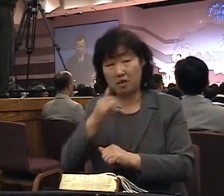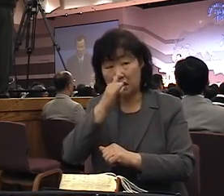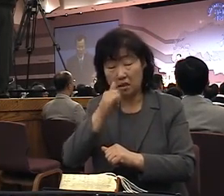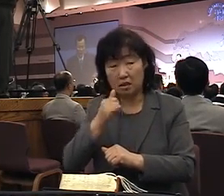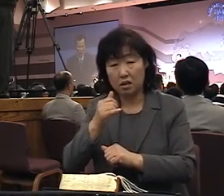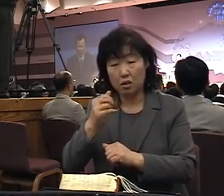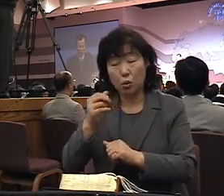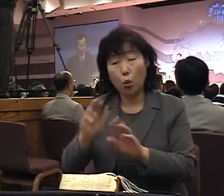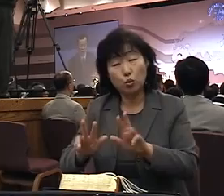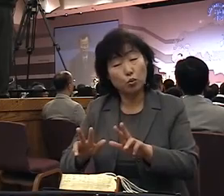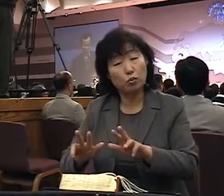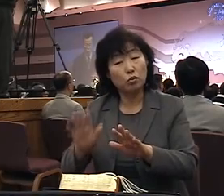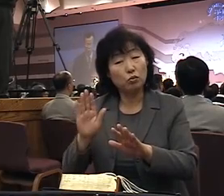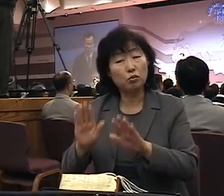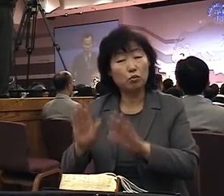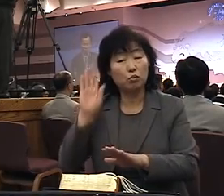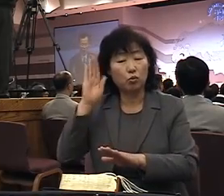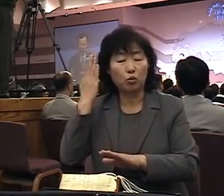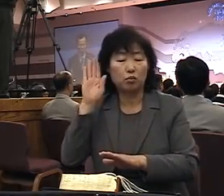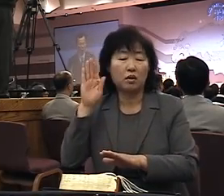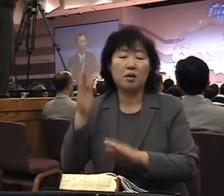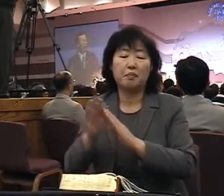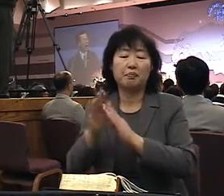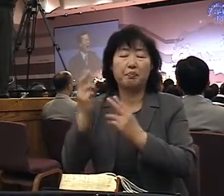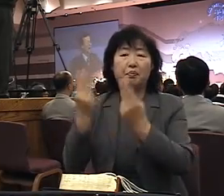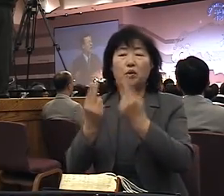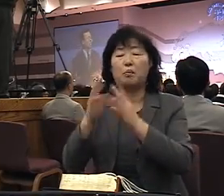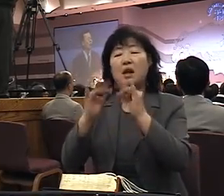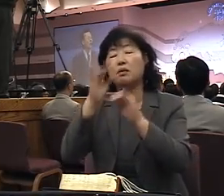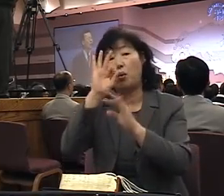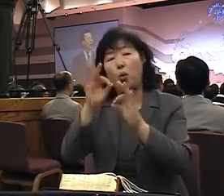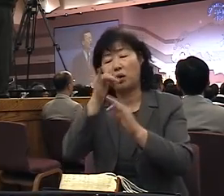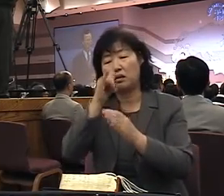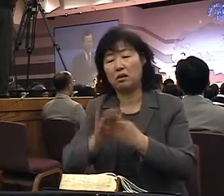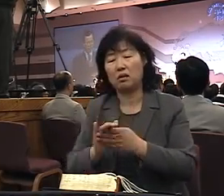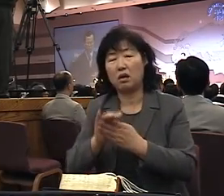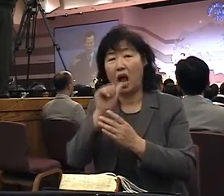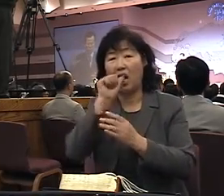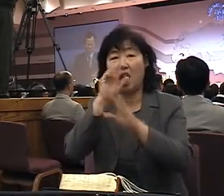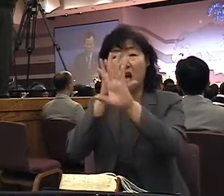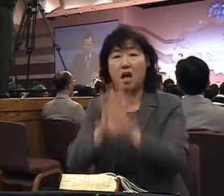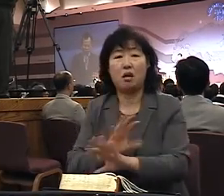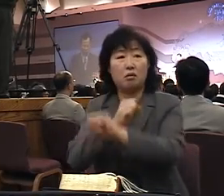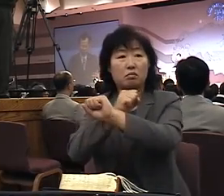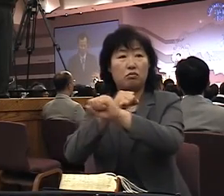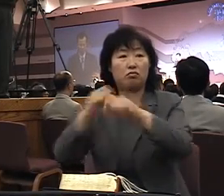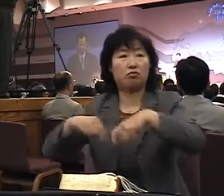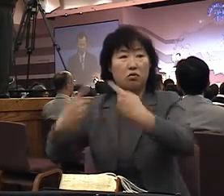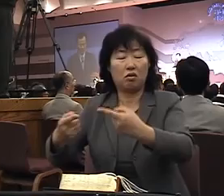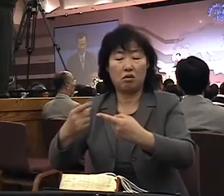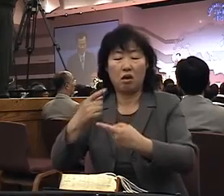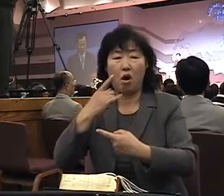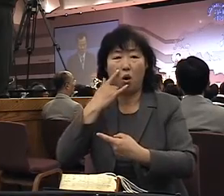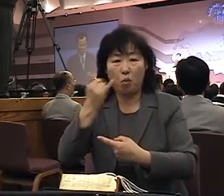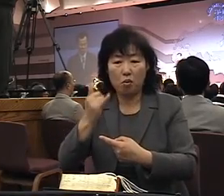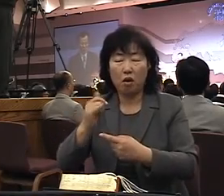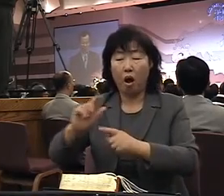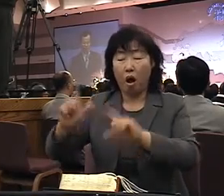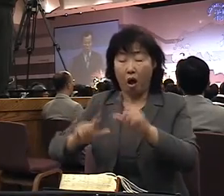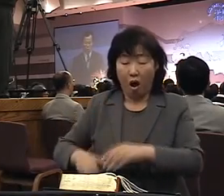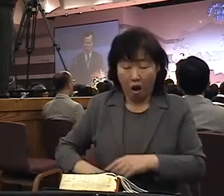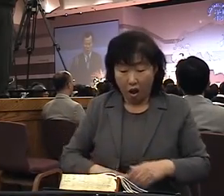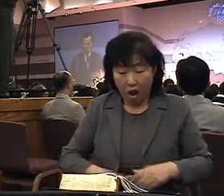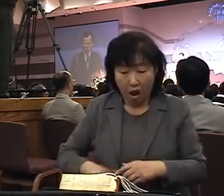됩니다. 어느새 흉악한 죄를 범해 감옥에 들어간 아이들을 보고 어쩔 줄을 모르는 부모를 봅니다.